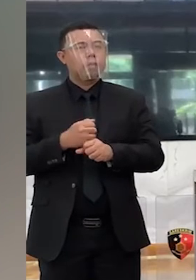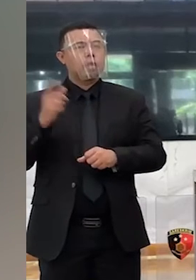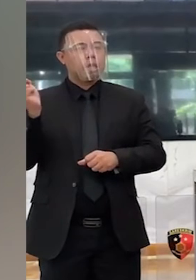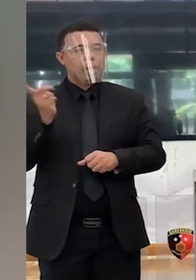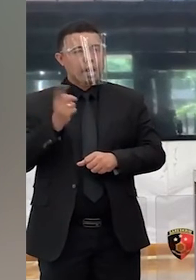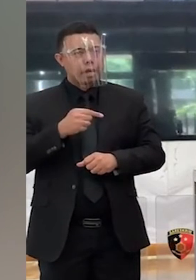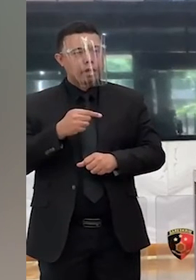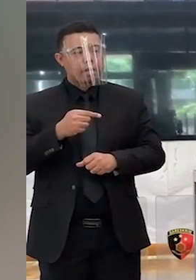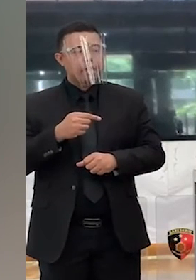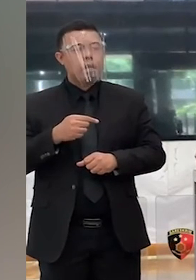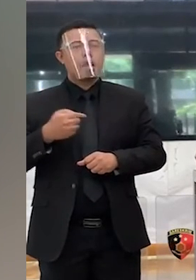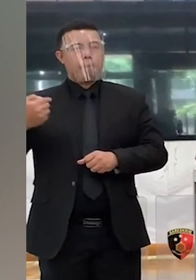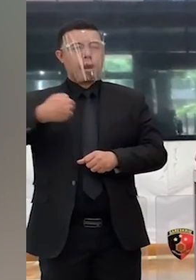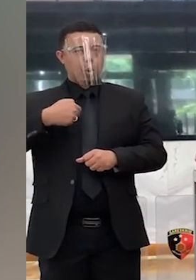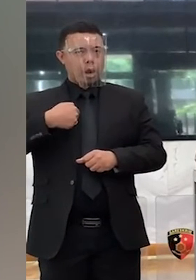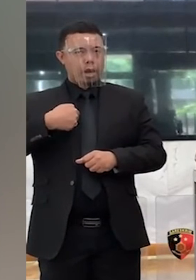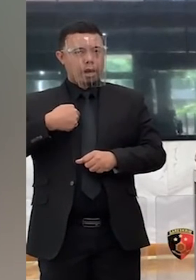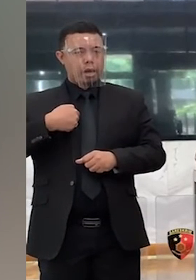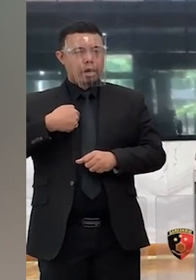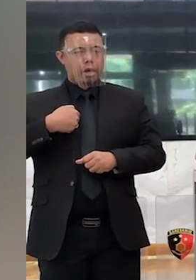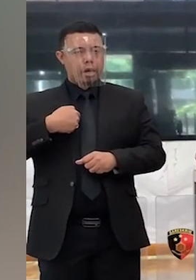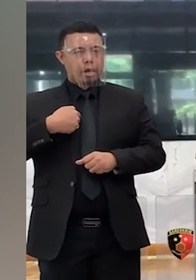Dari pengakuan